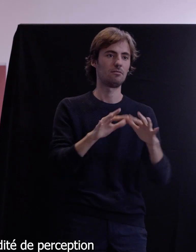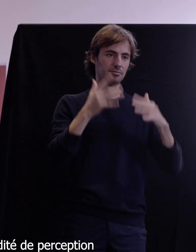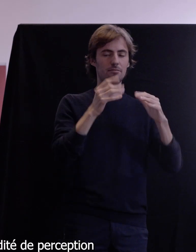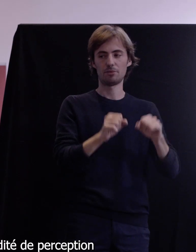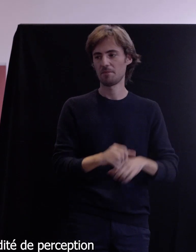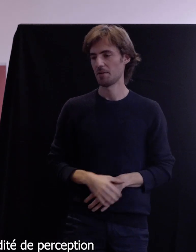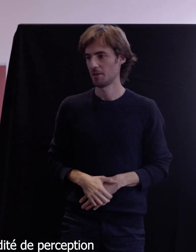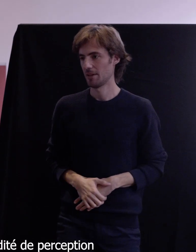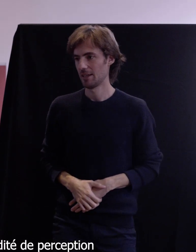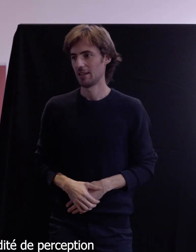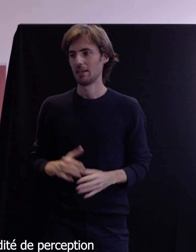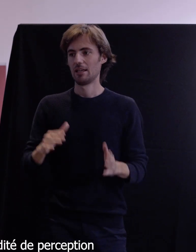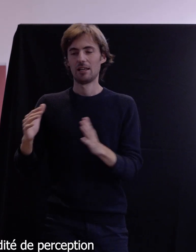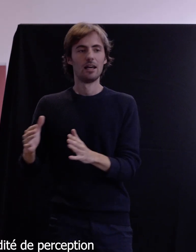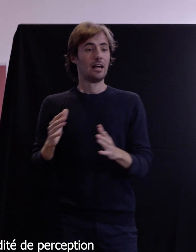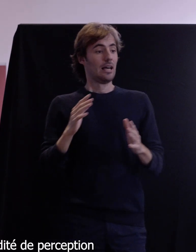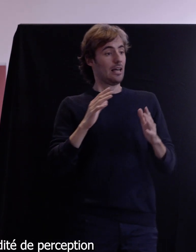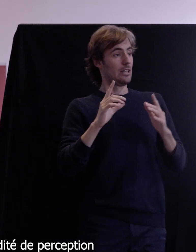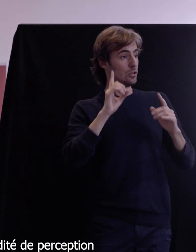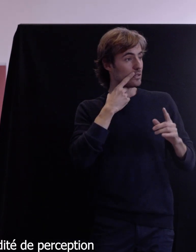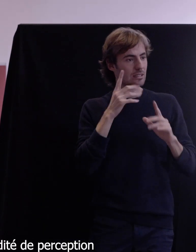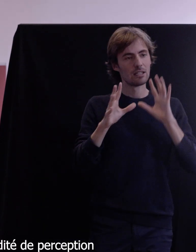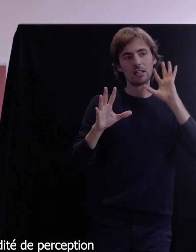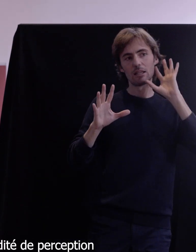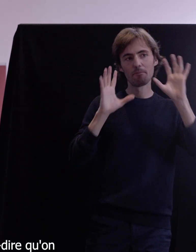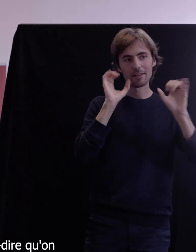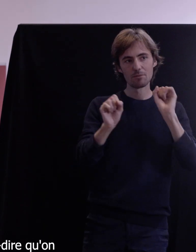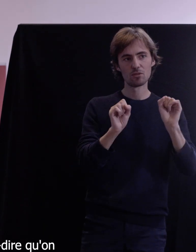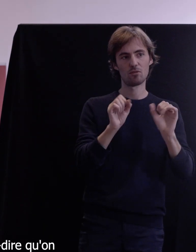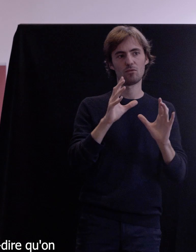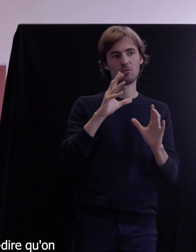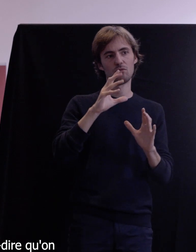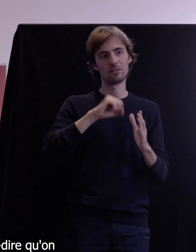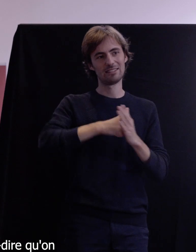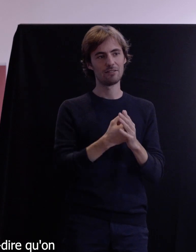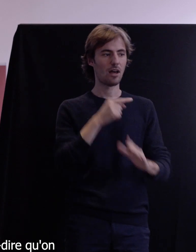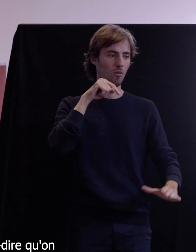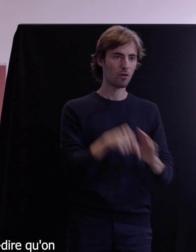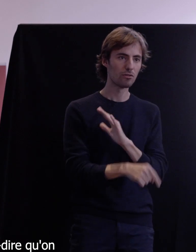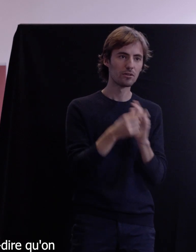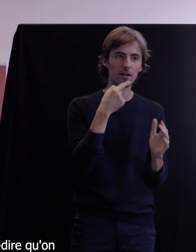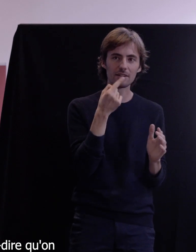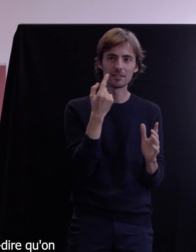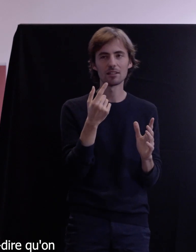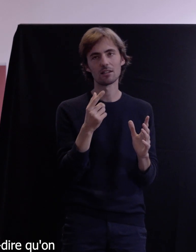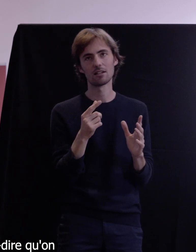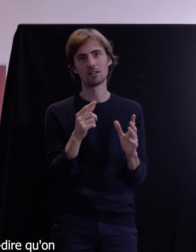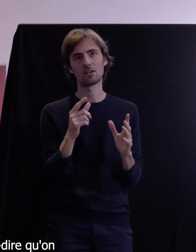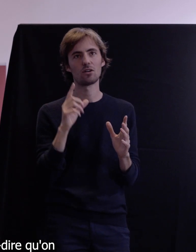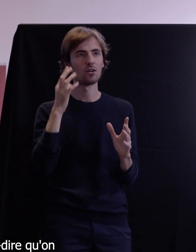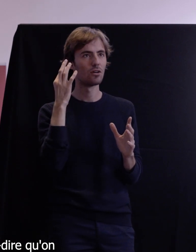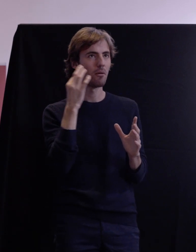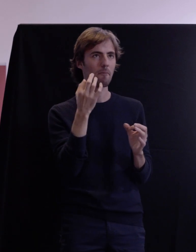Quand on a une surdité de perception sévère à profonde, donc c'est-à-dire qu'on on a une atteinte auditive